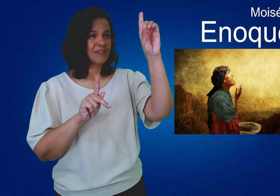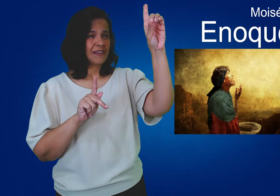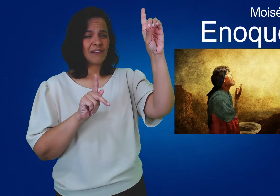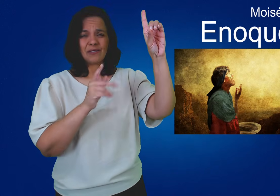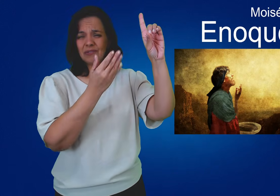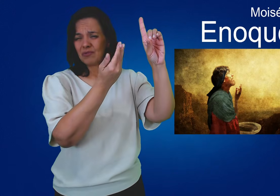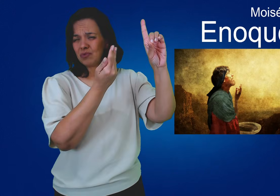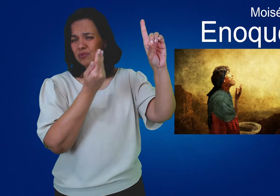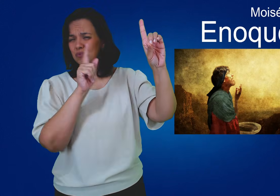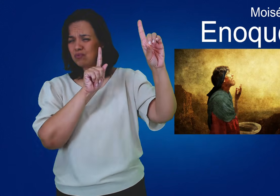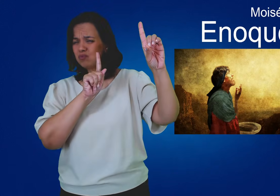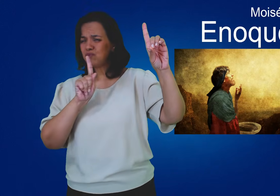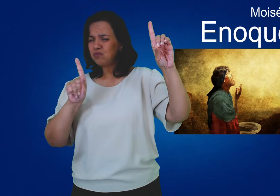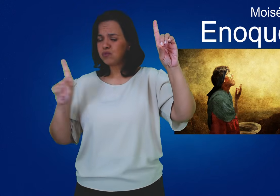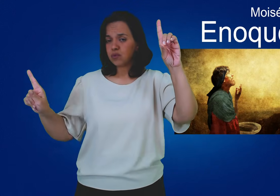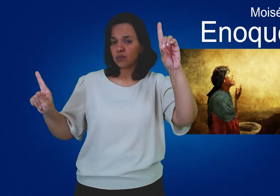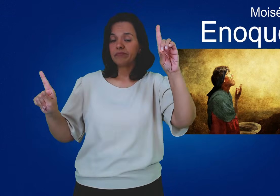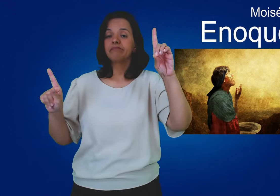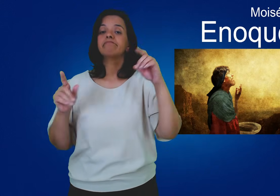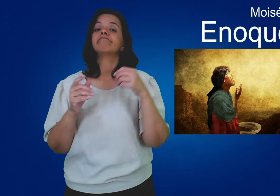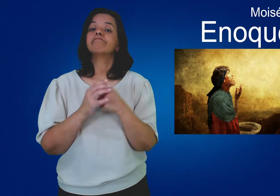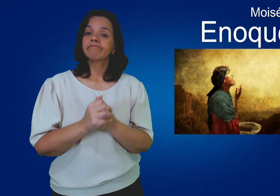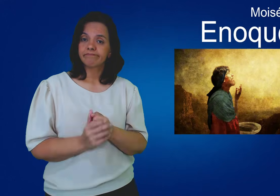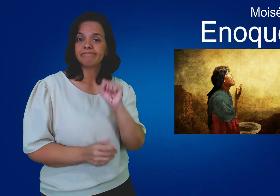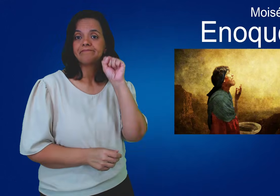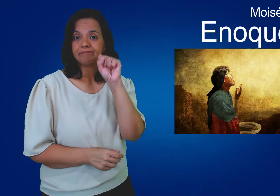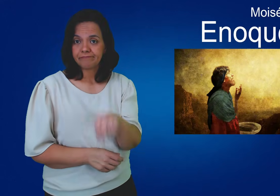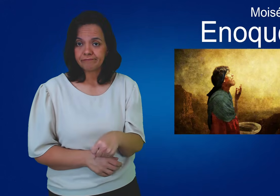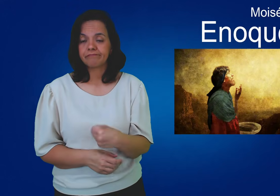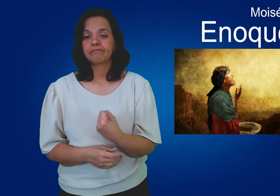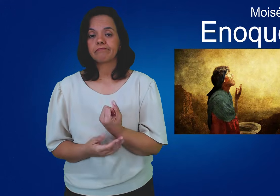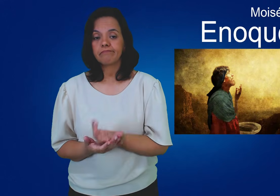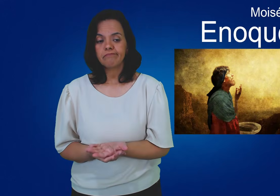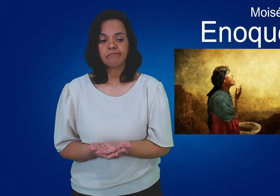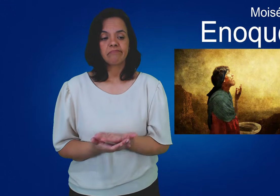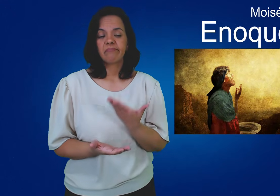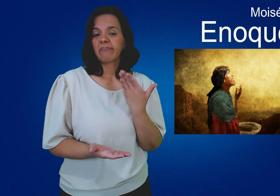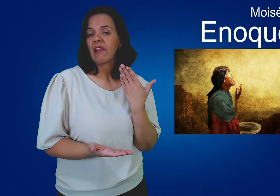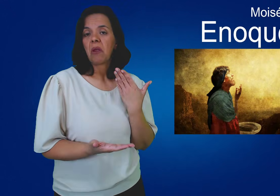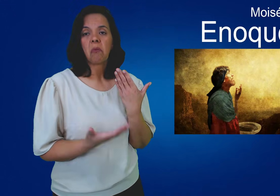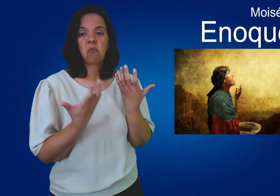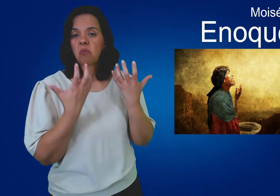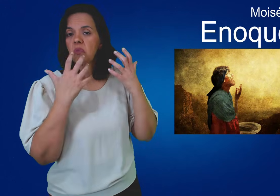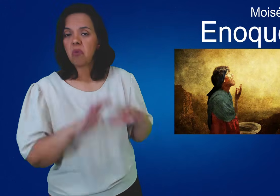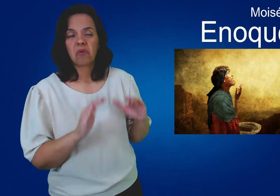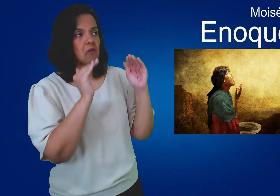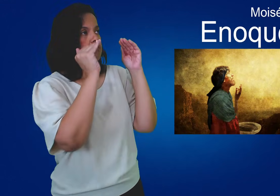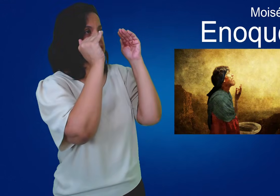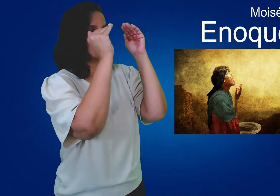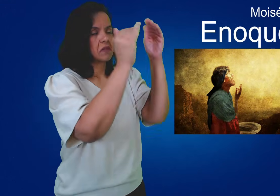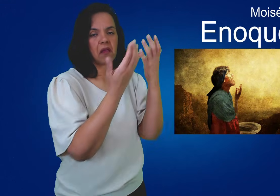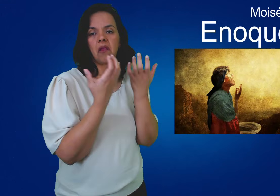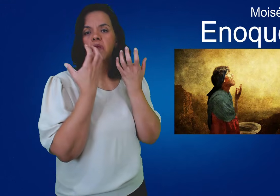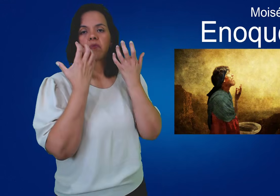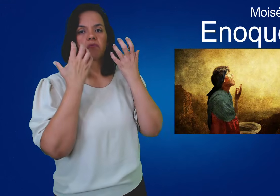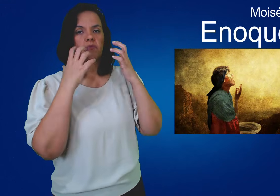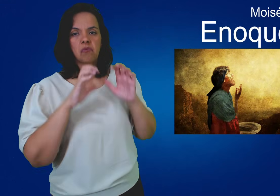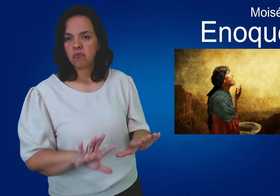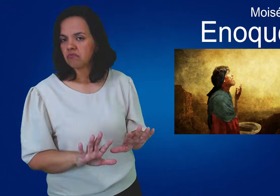E o que isso significa? Que o povo afastou-se completamente de Deus. Eles não queriam obedecer